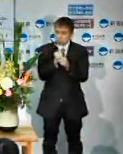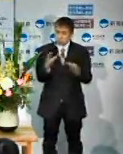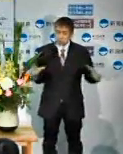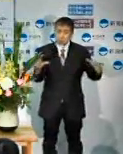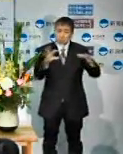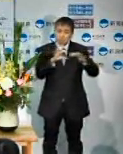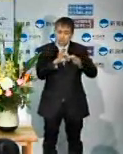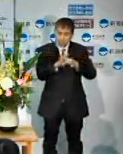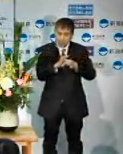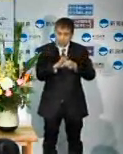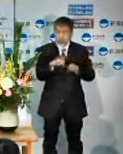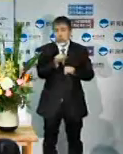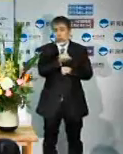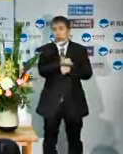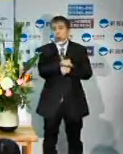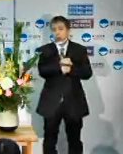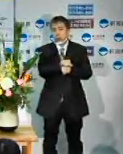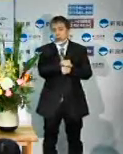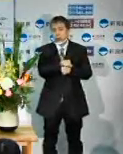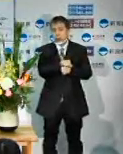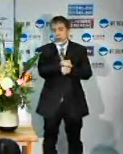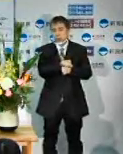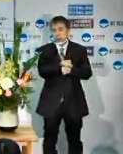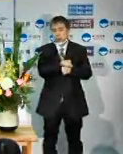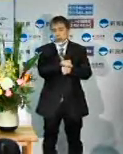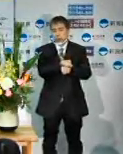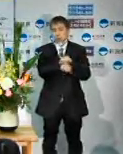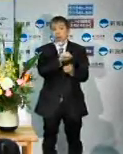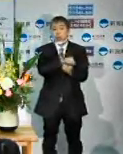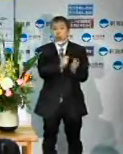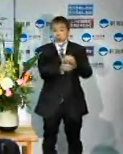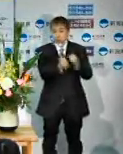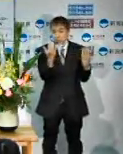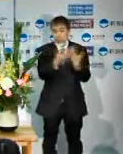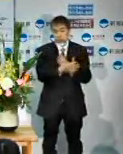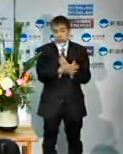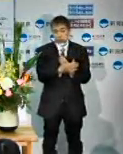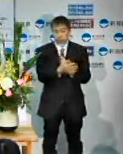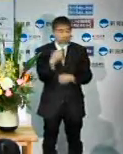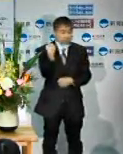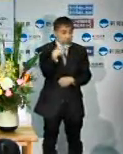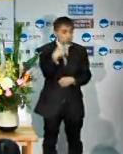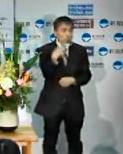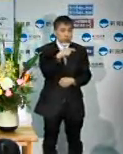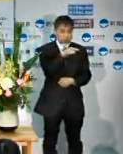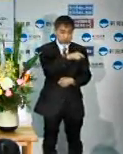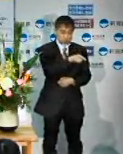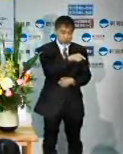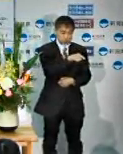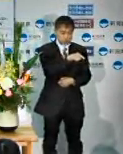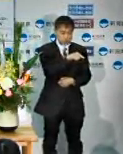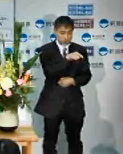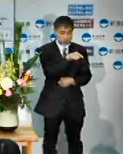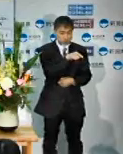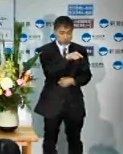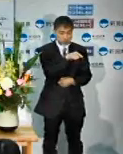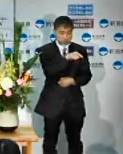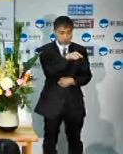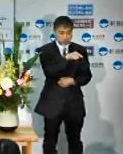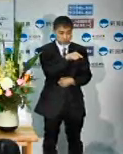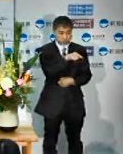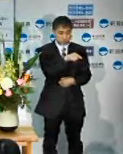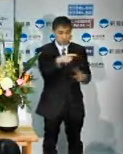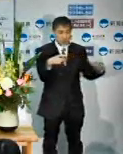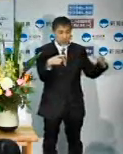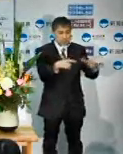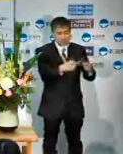要な道具になり得るのではないかという期待です。それから教育も、これもやっぱり、小規模